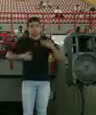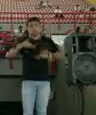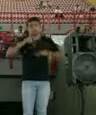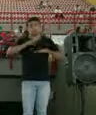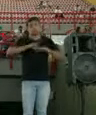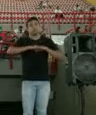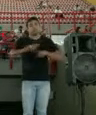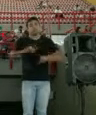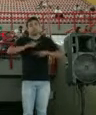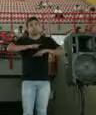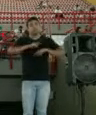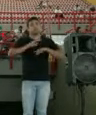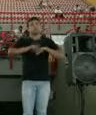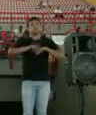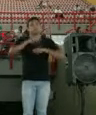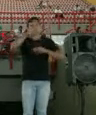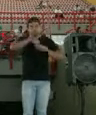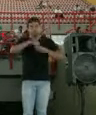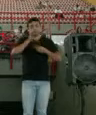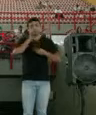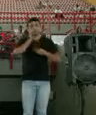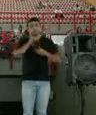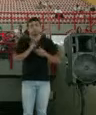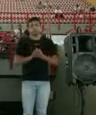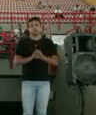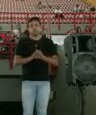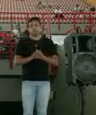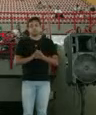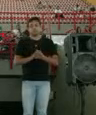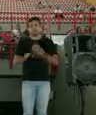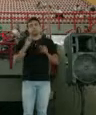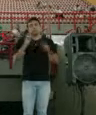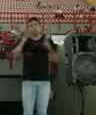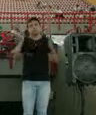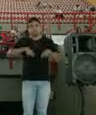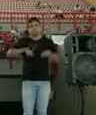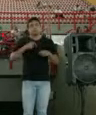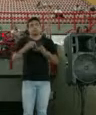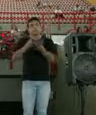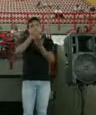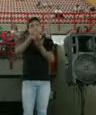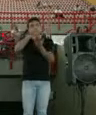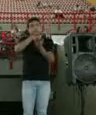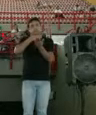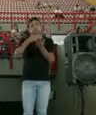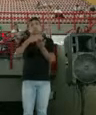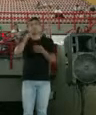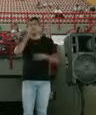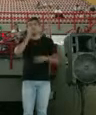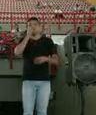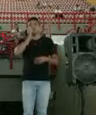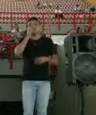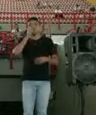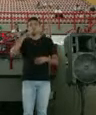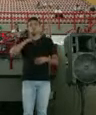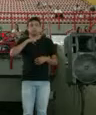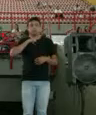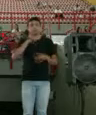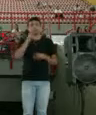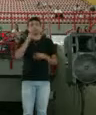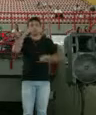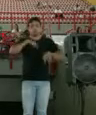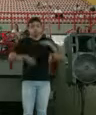e estrógeno, faz na mulher para que ela precise tomá-los? Quando ela está sob o efeito desses